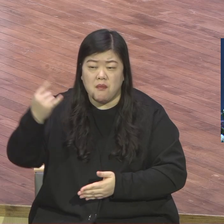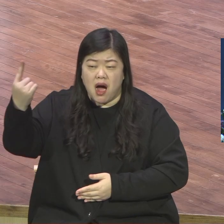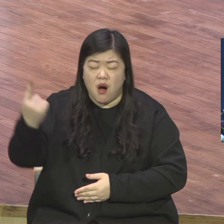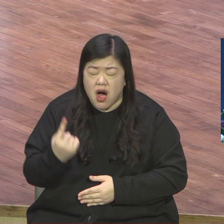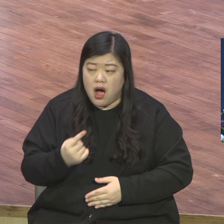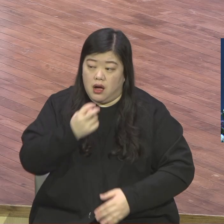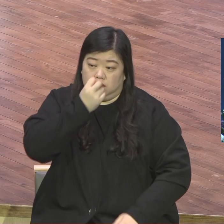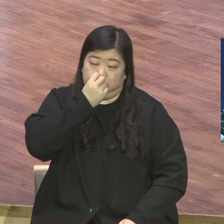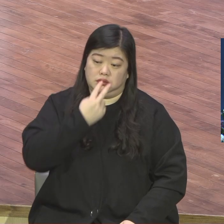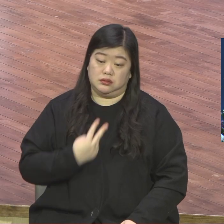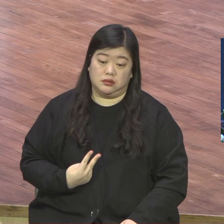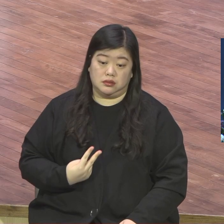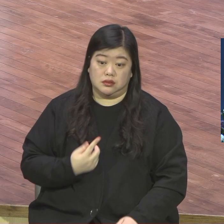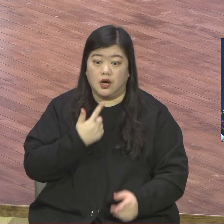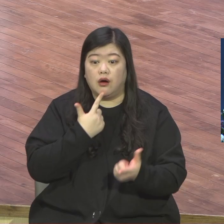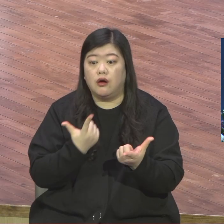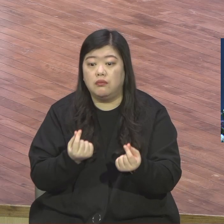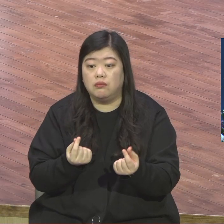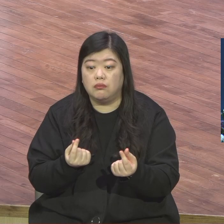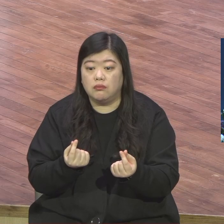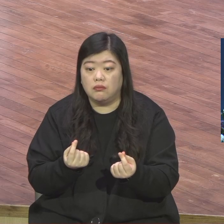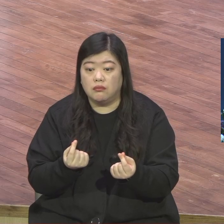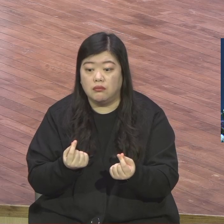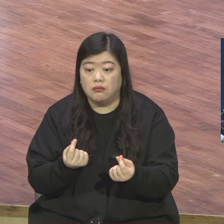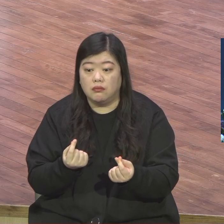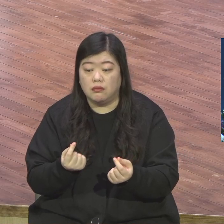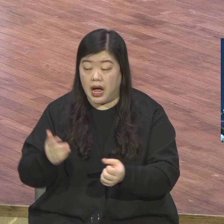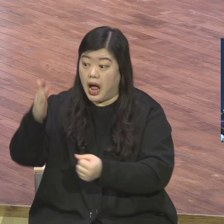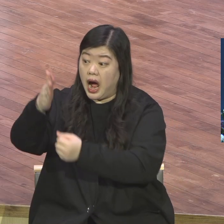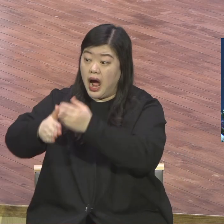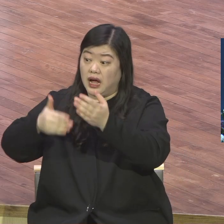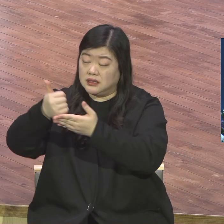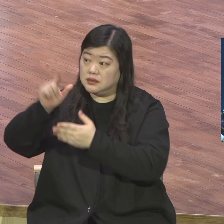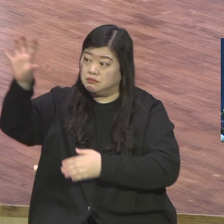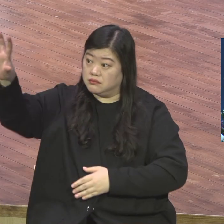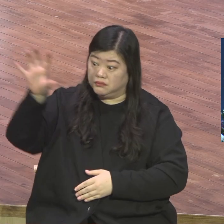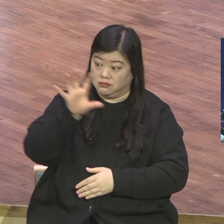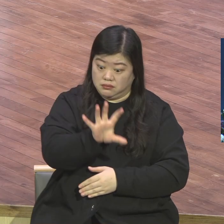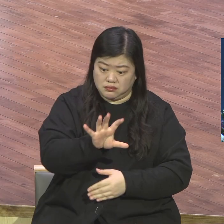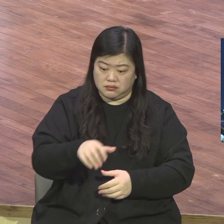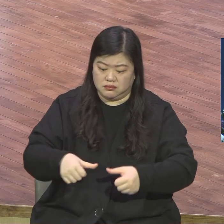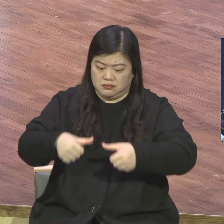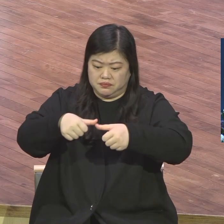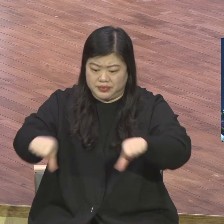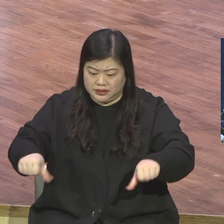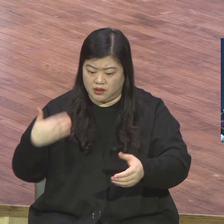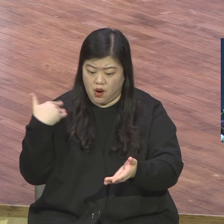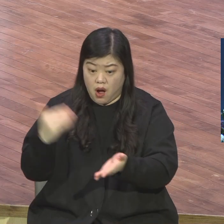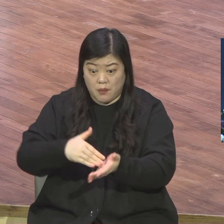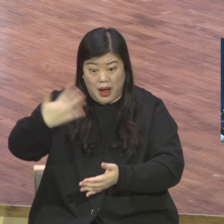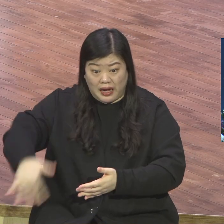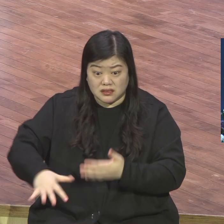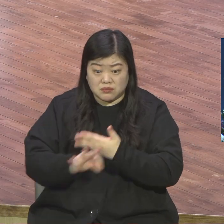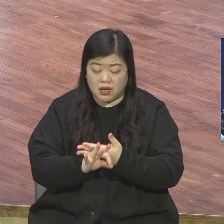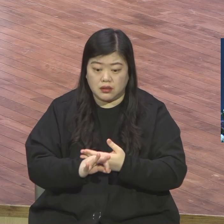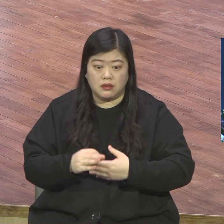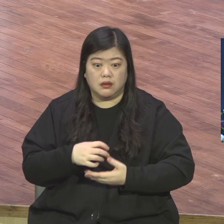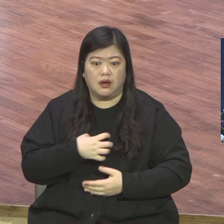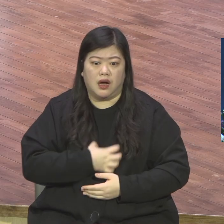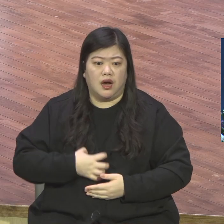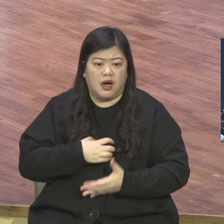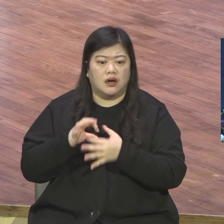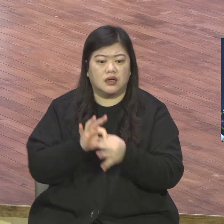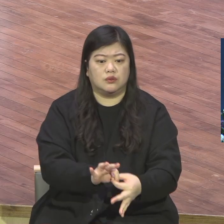하신 말씀을 어떻게 이해하고 믿어줘요. 그냥 믿어라. 아멘. 그냥 믿으란 얘기예요. 그냥